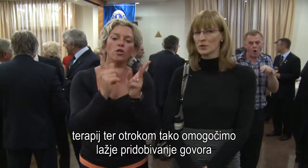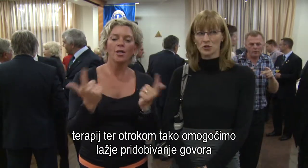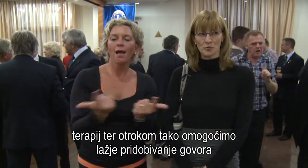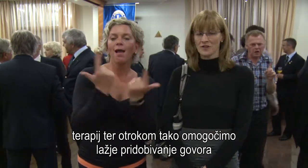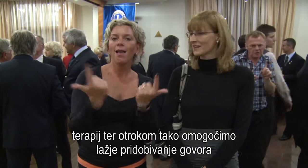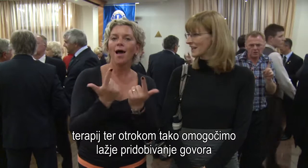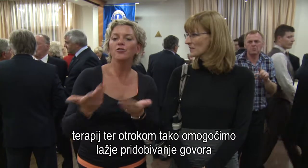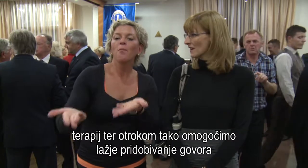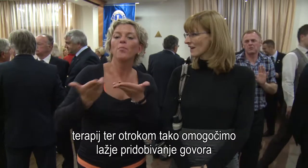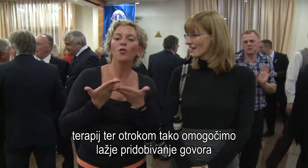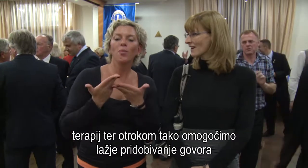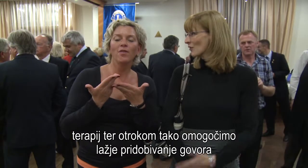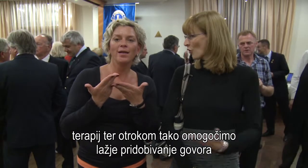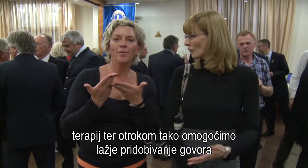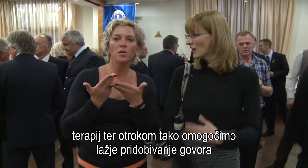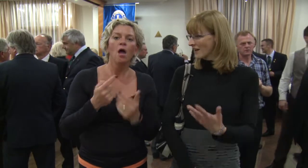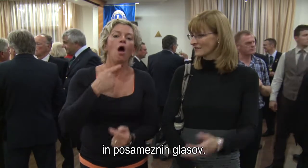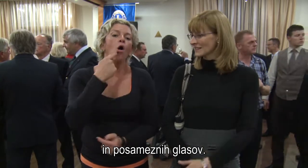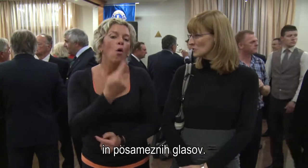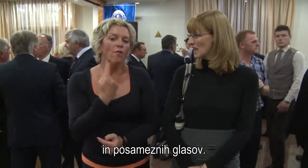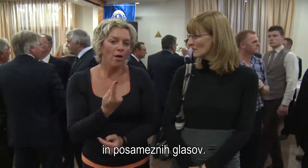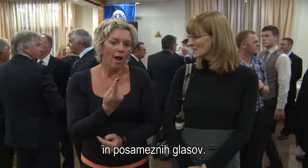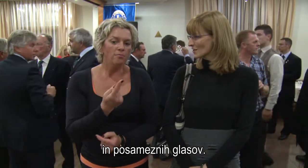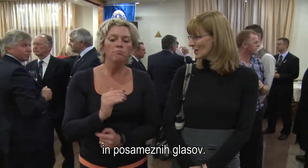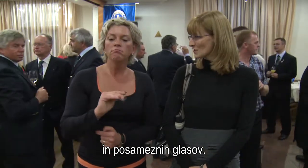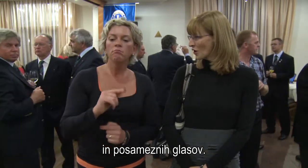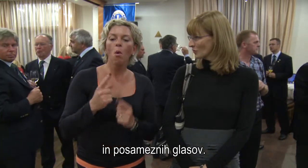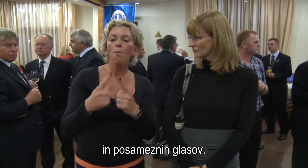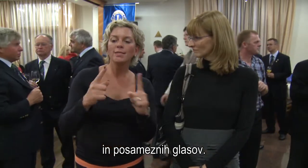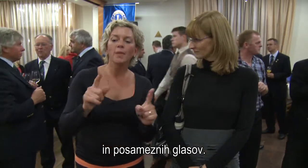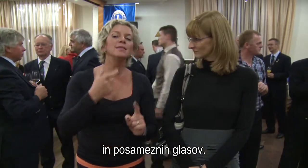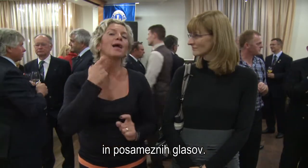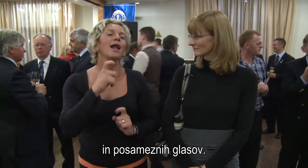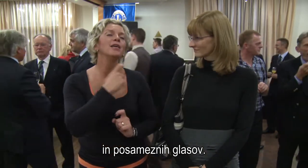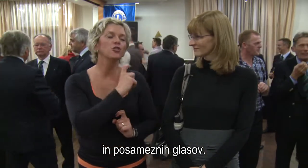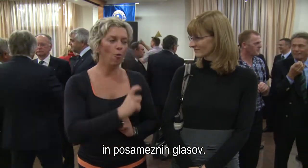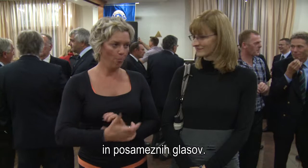lažje pridobivanje govora in posameznih glasov.